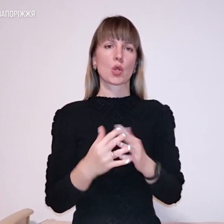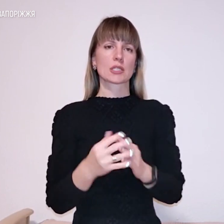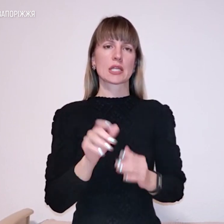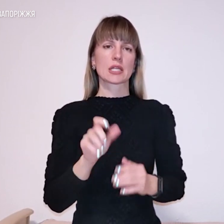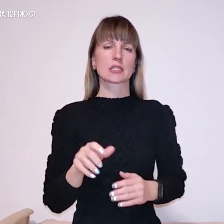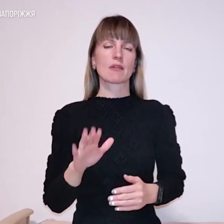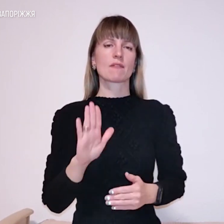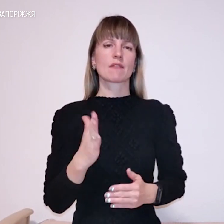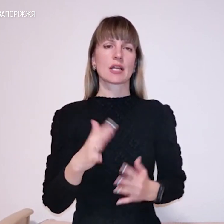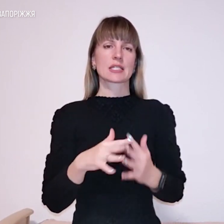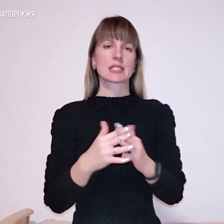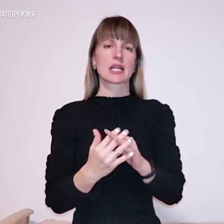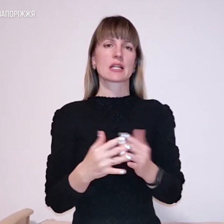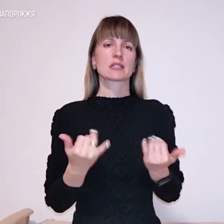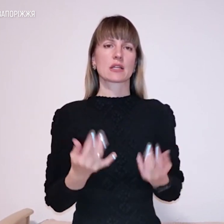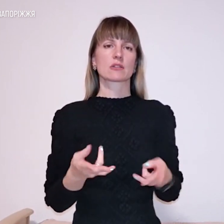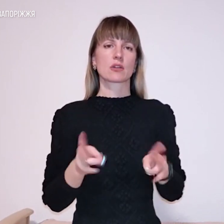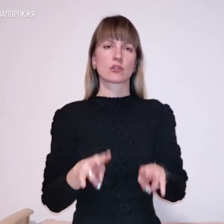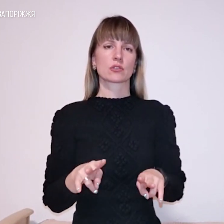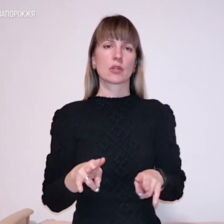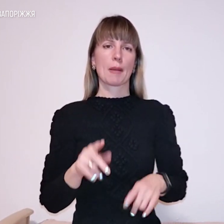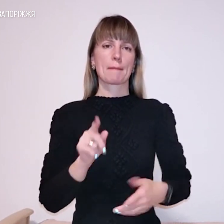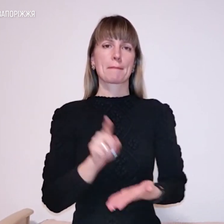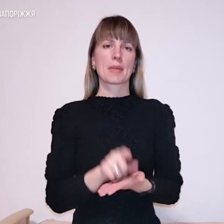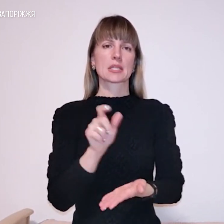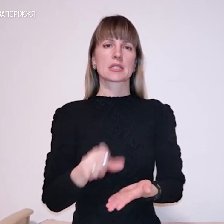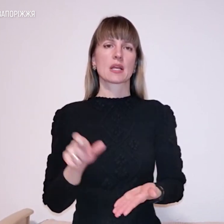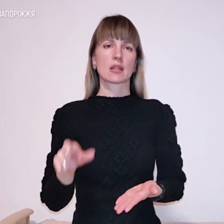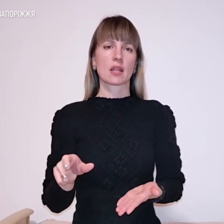селі на зараз залишилися в основному пенсіонери і